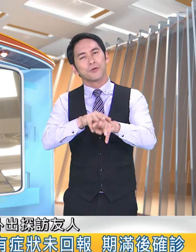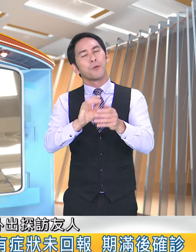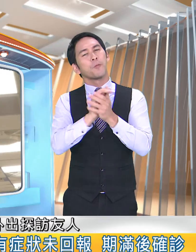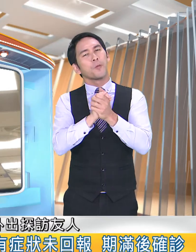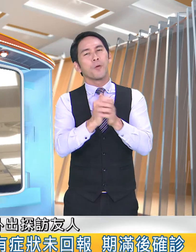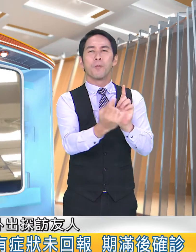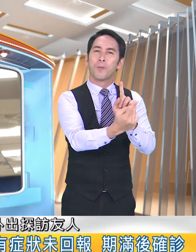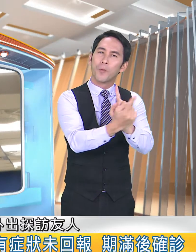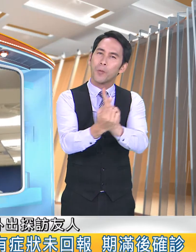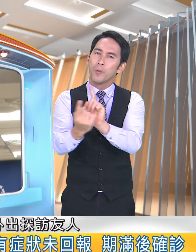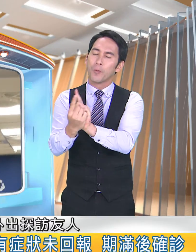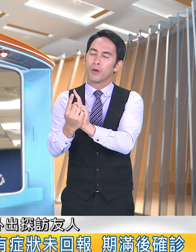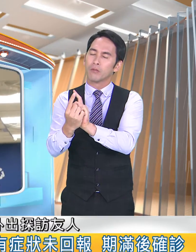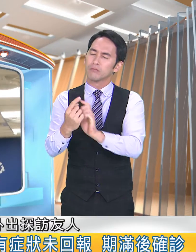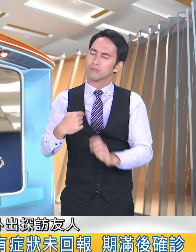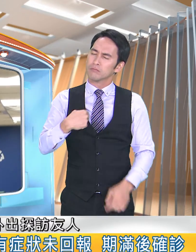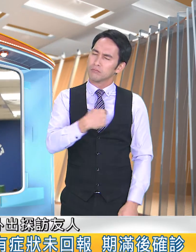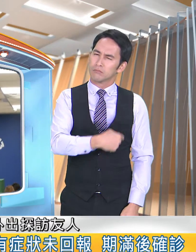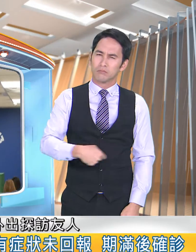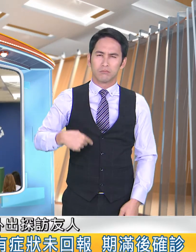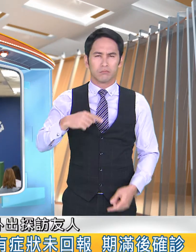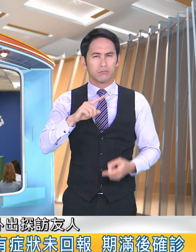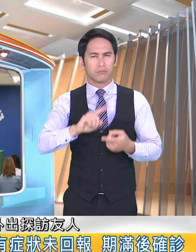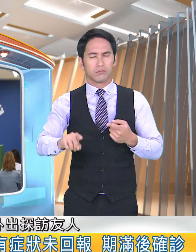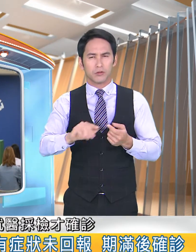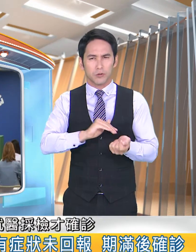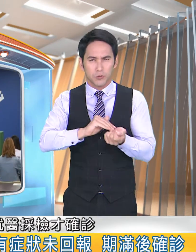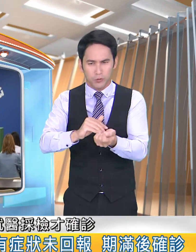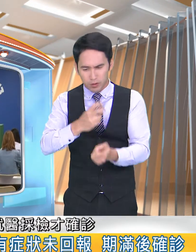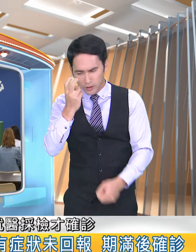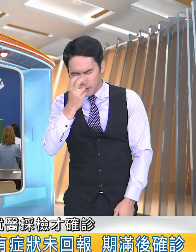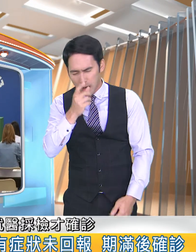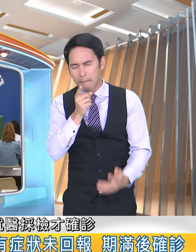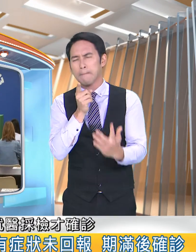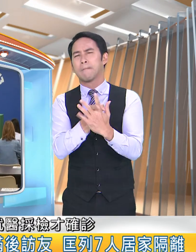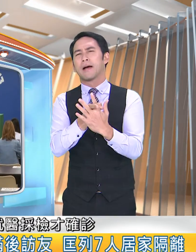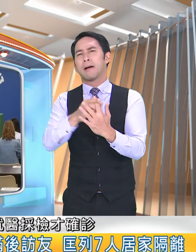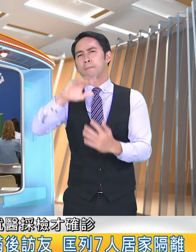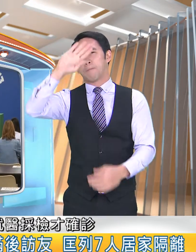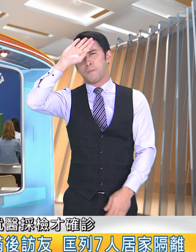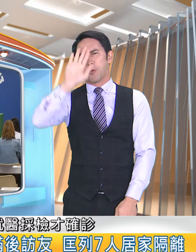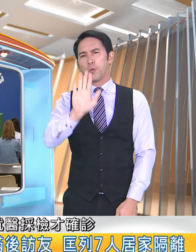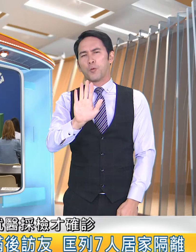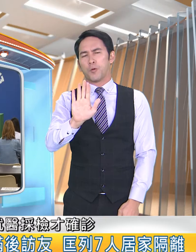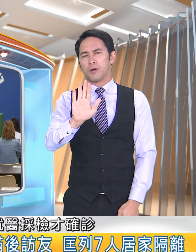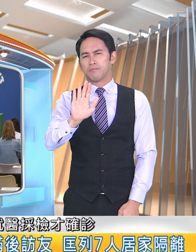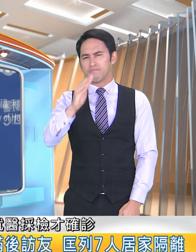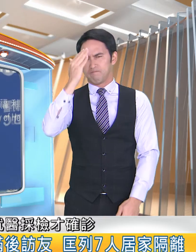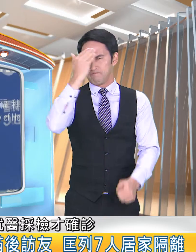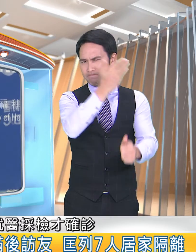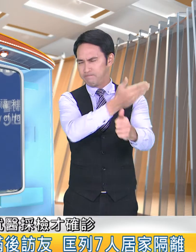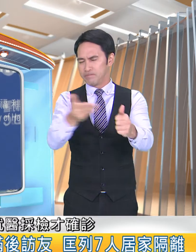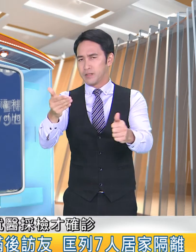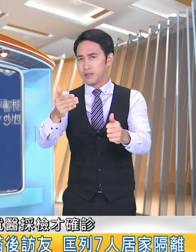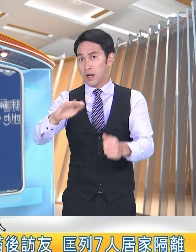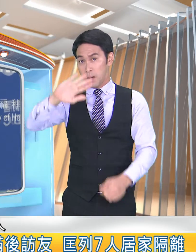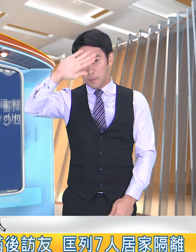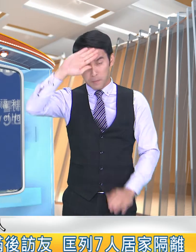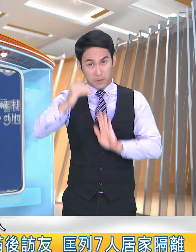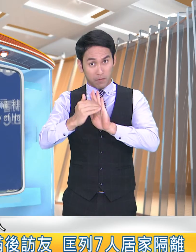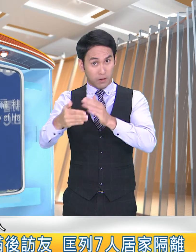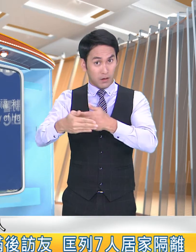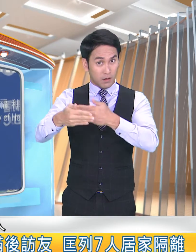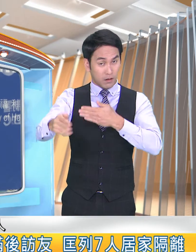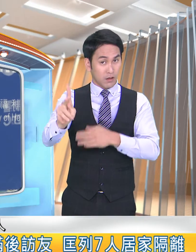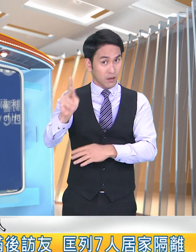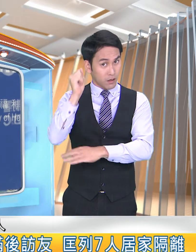疫期满后还外出探访友人，直到身体不适就医裁检才确诊。密切接触